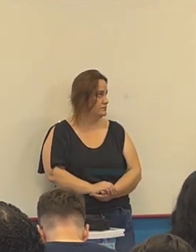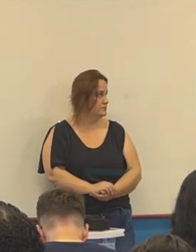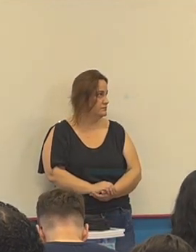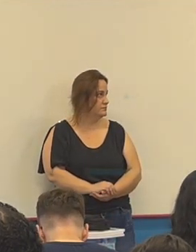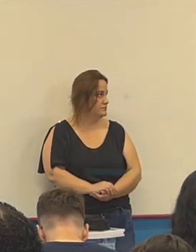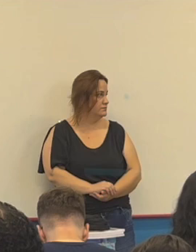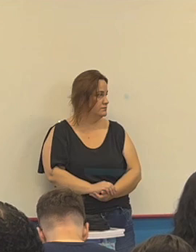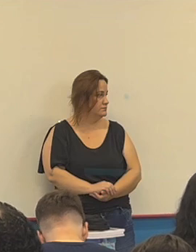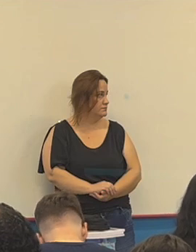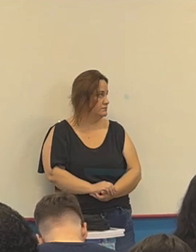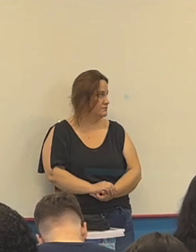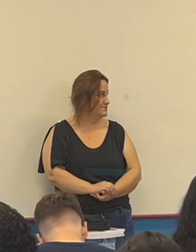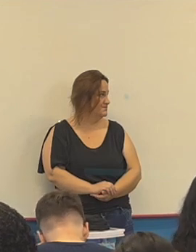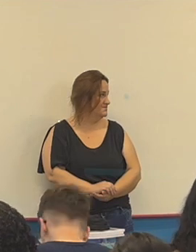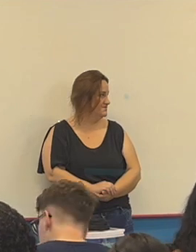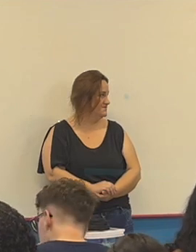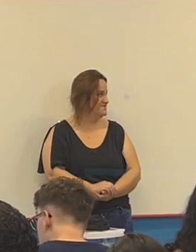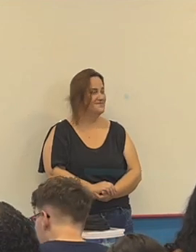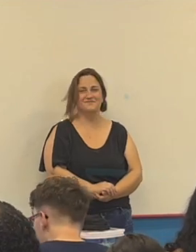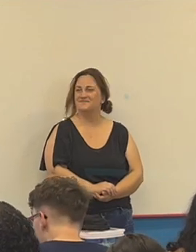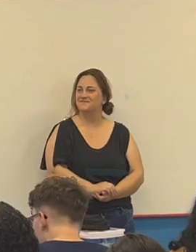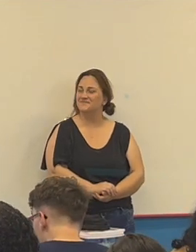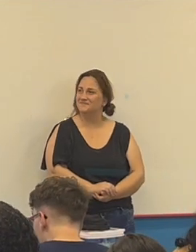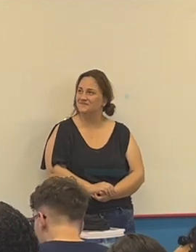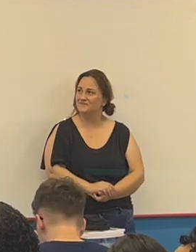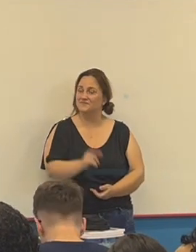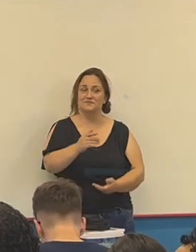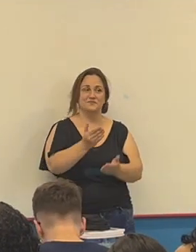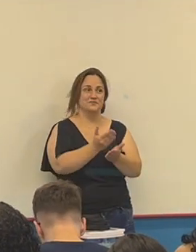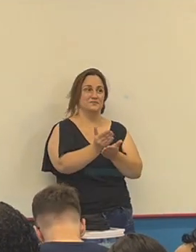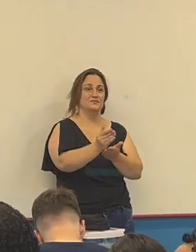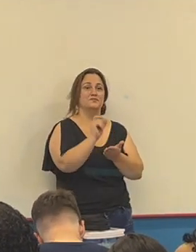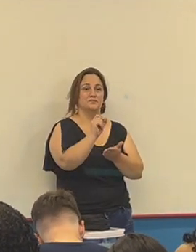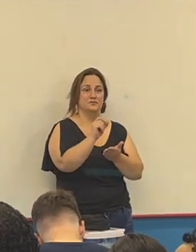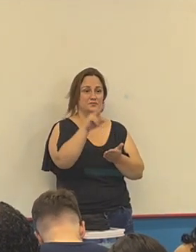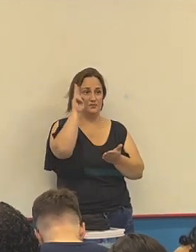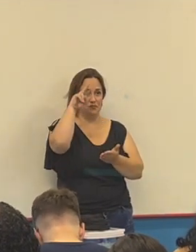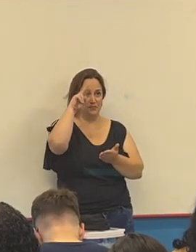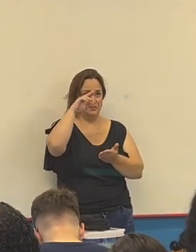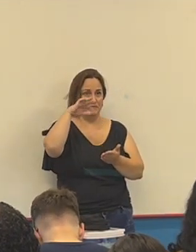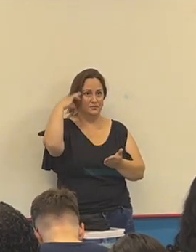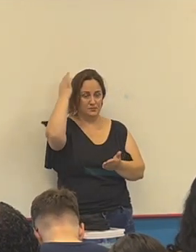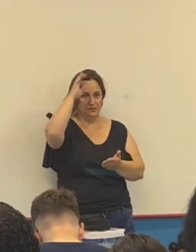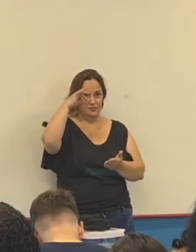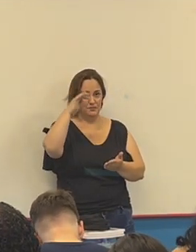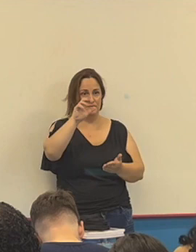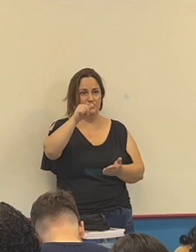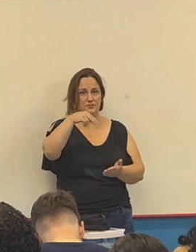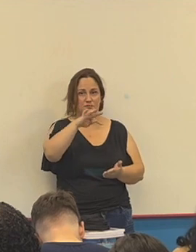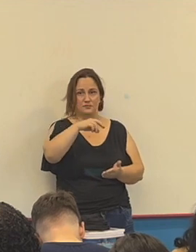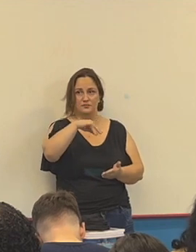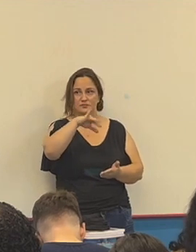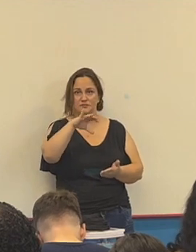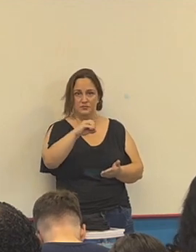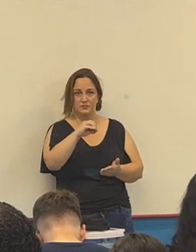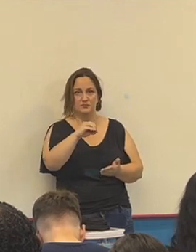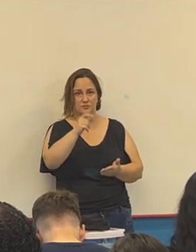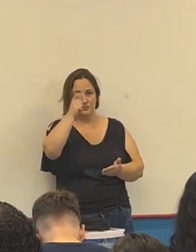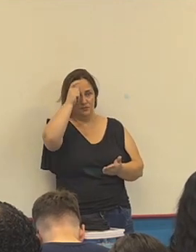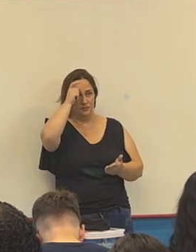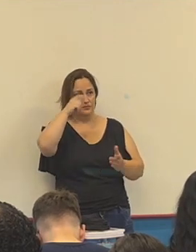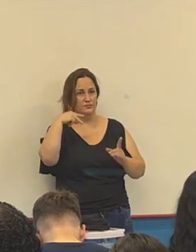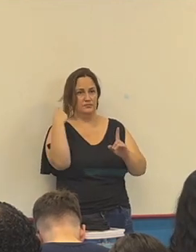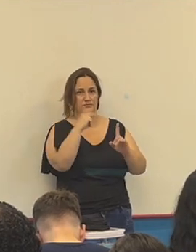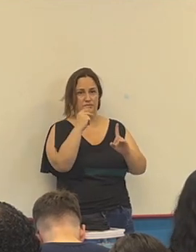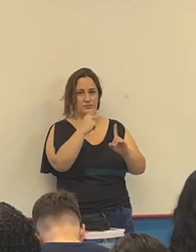Então, esse trabalho foi que eu comecei com aquele que eu expliquei do Santo Antônio, agredido pelos demônios. Então, foi também